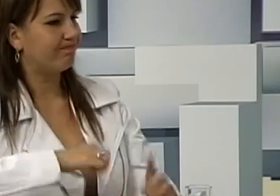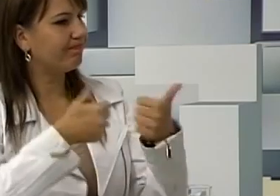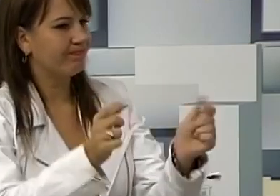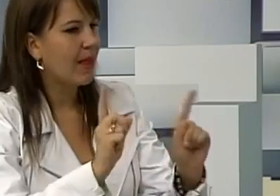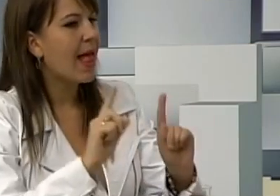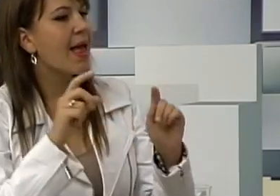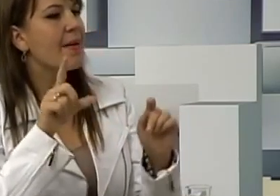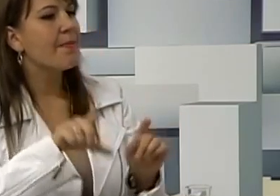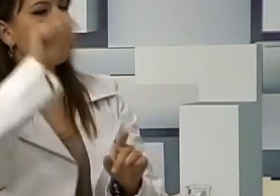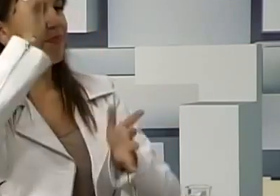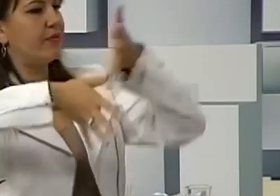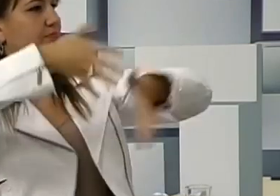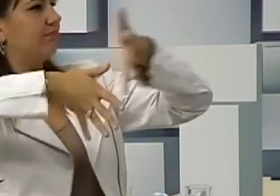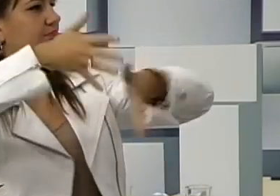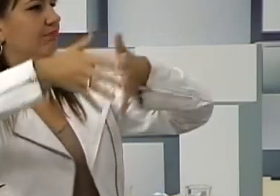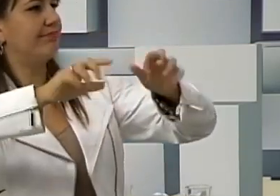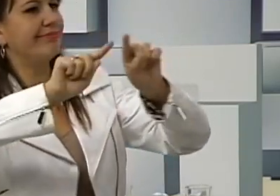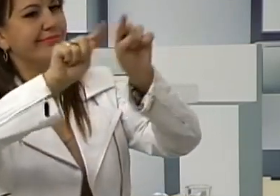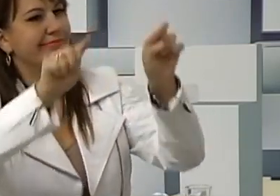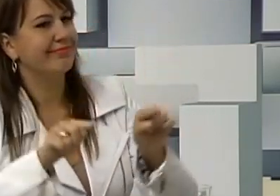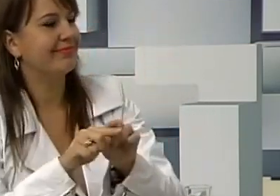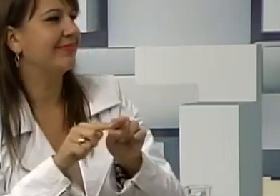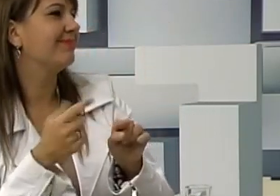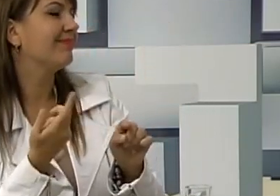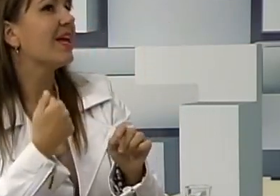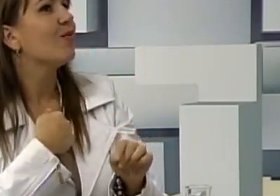exemplo, que não tem a língua escrita,